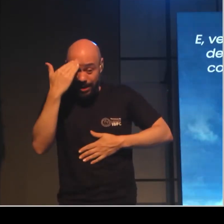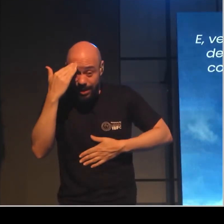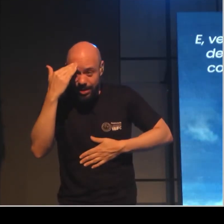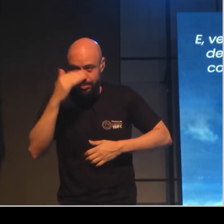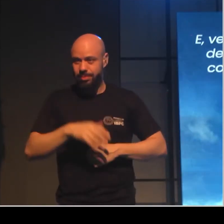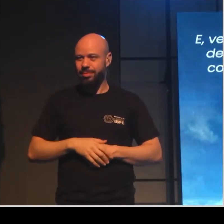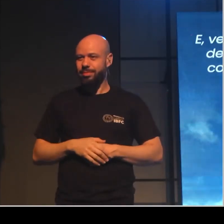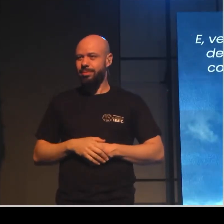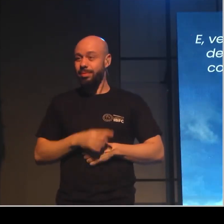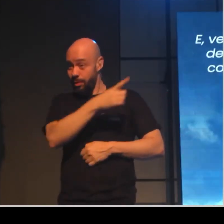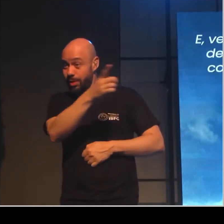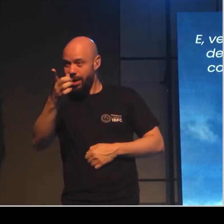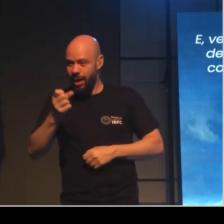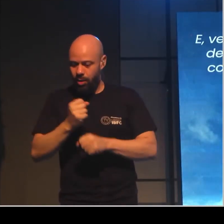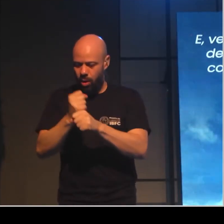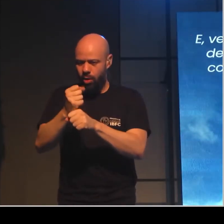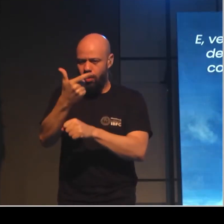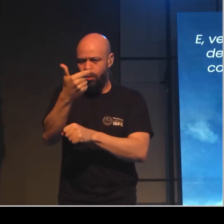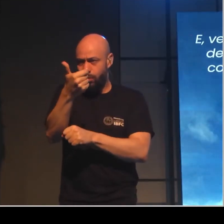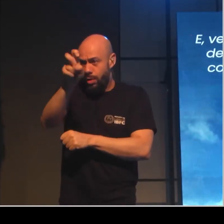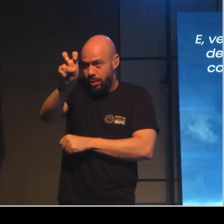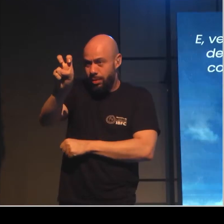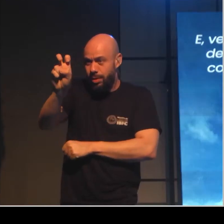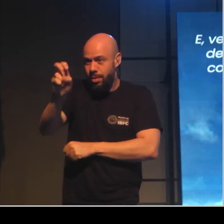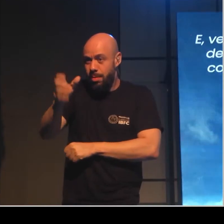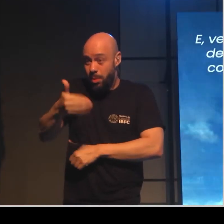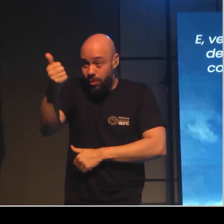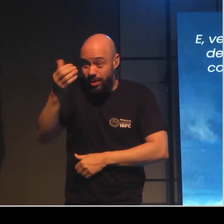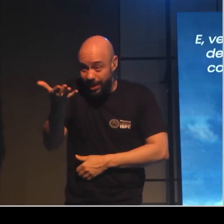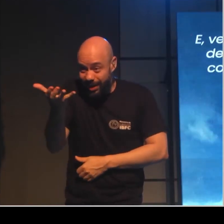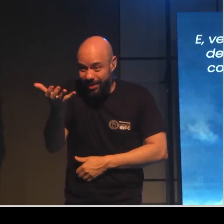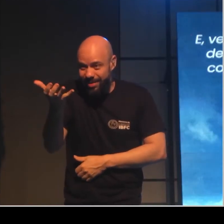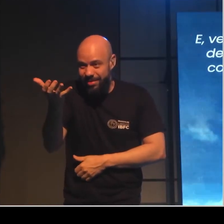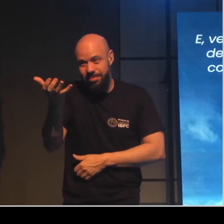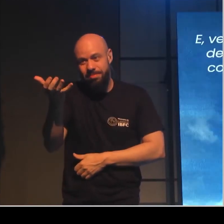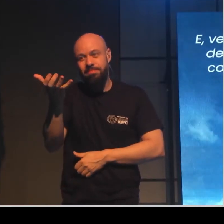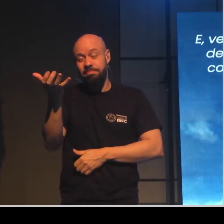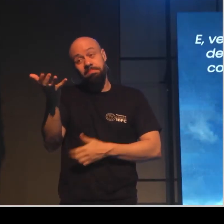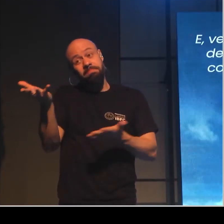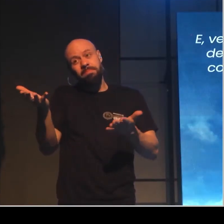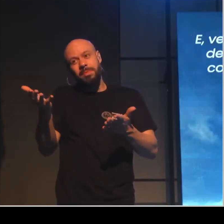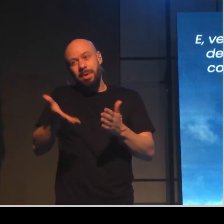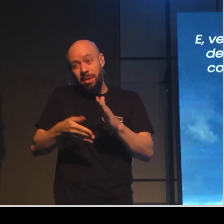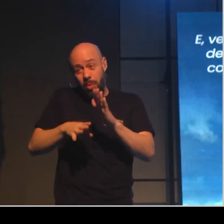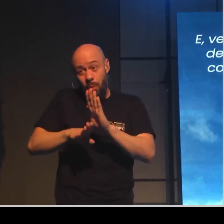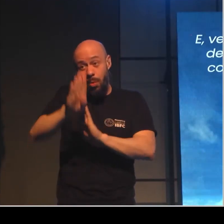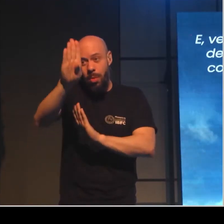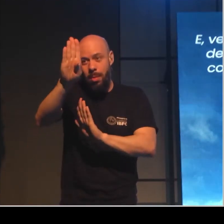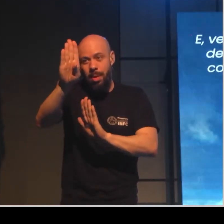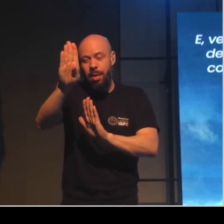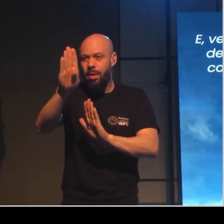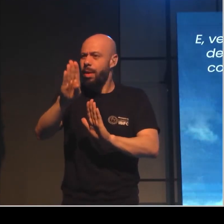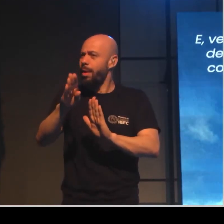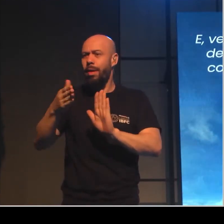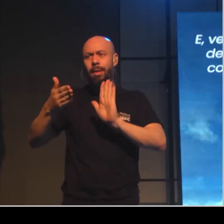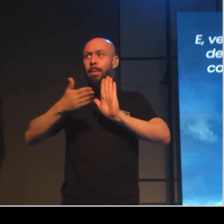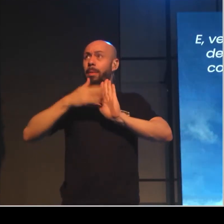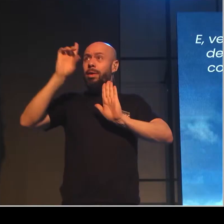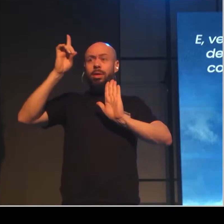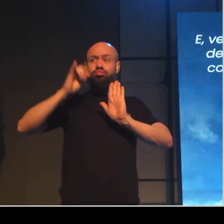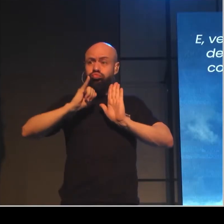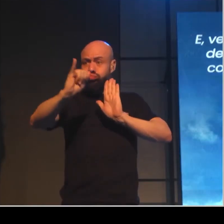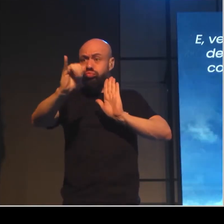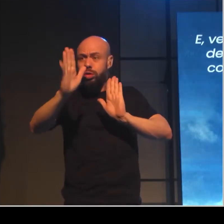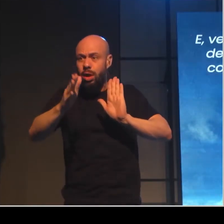2025? Você quer que os seus caminhos prosperem? É uma promessa de Deus. E Deus não